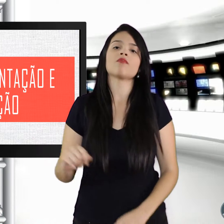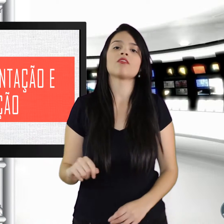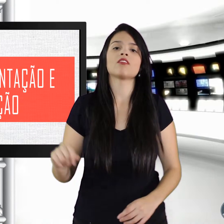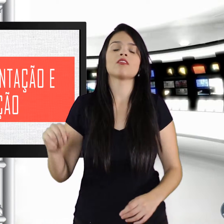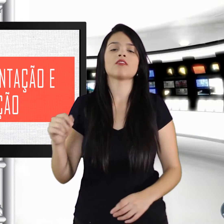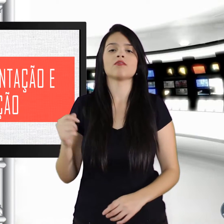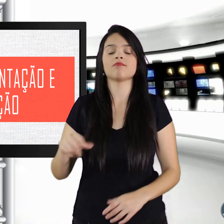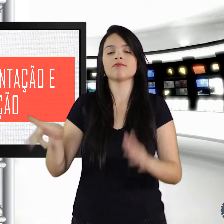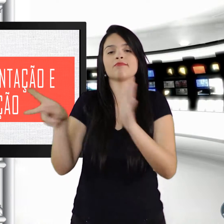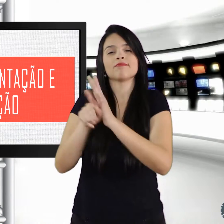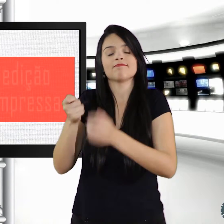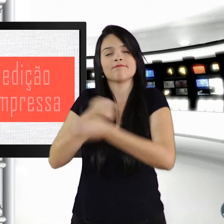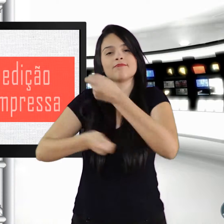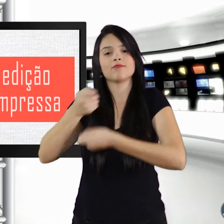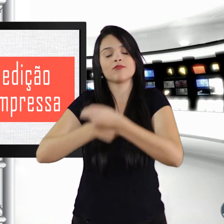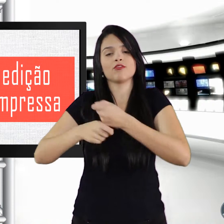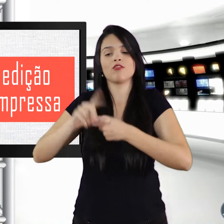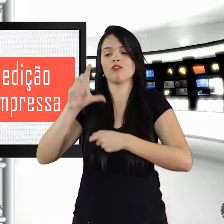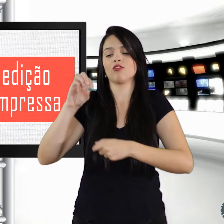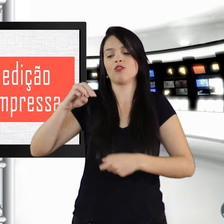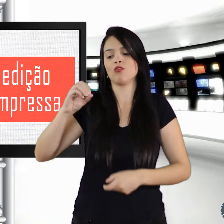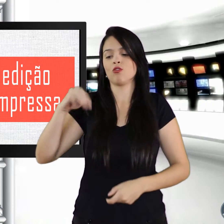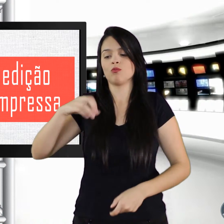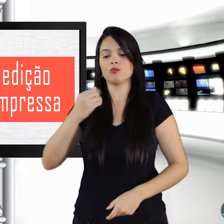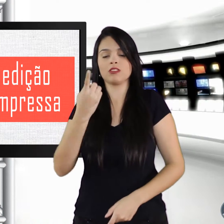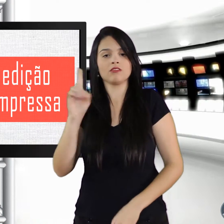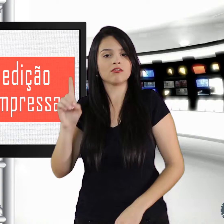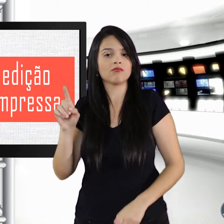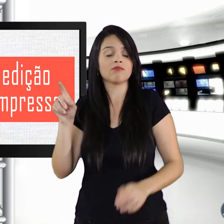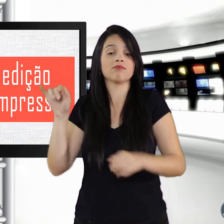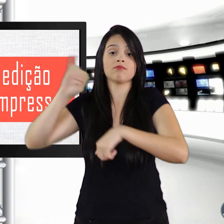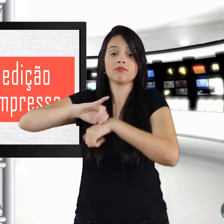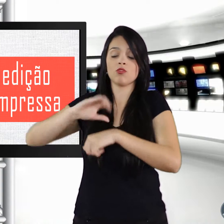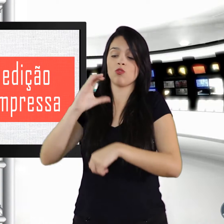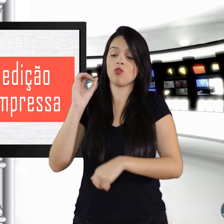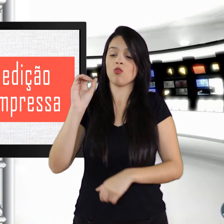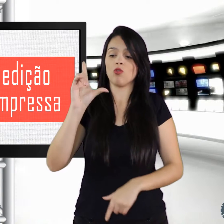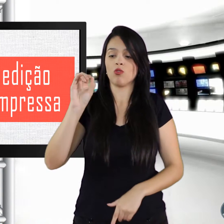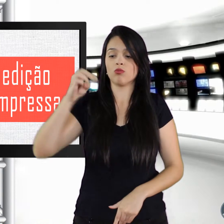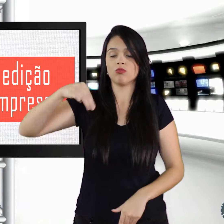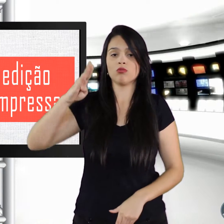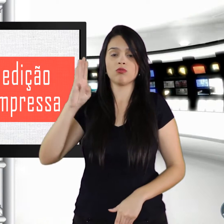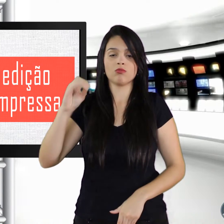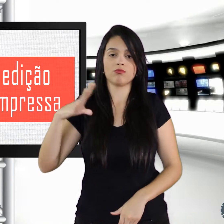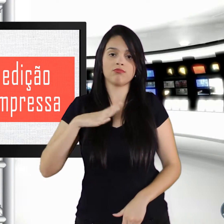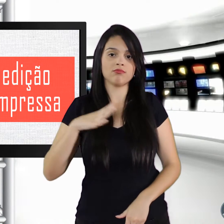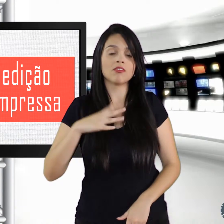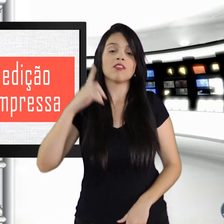Locomoção, localizada na cidade de Colombo, no Paraná, fabricante de plataformas para PCDs e elevadores de